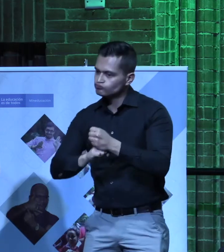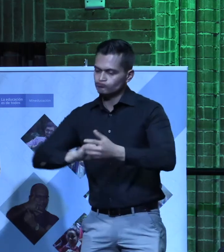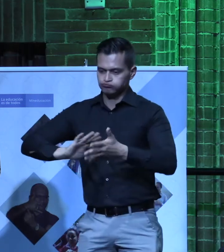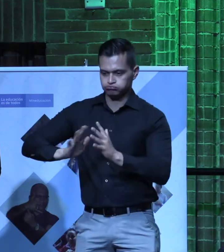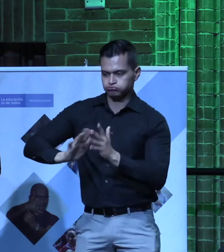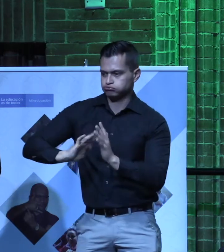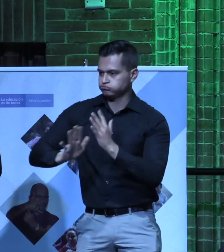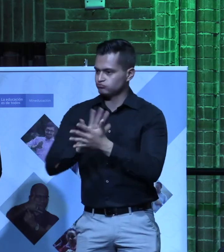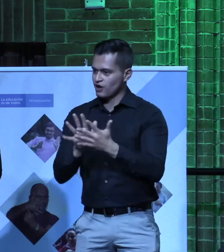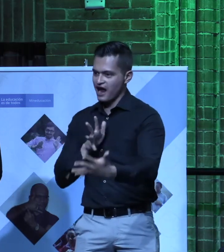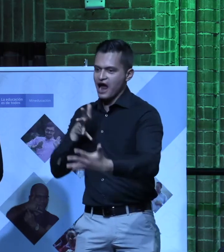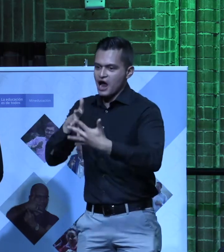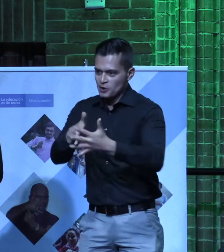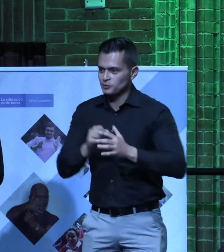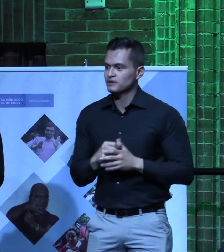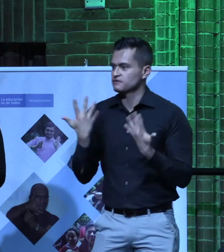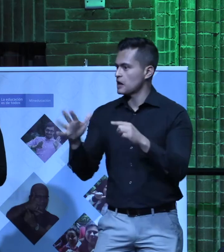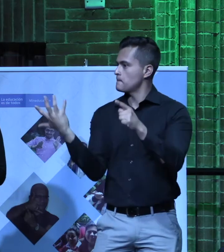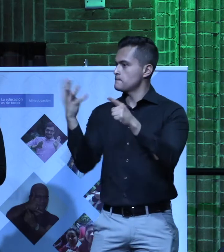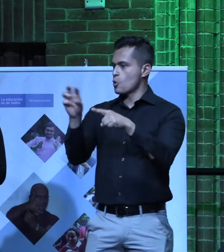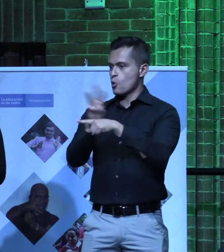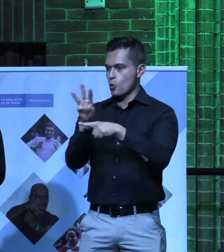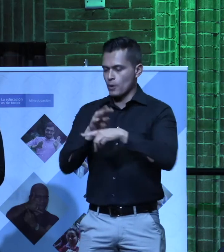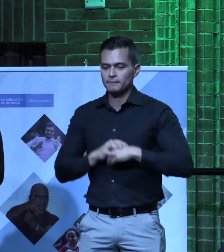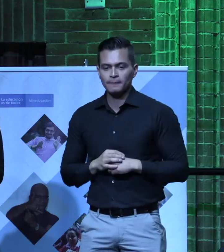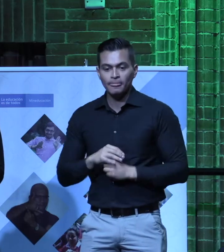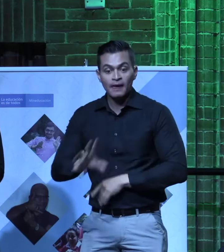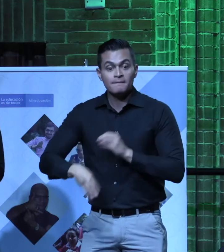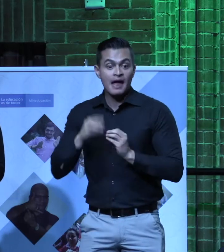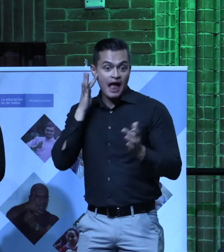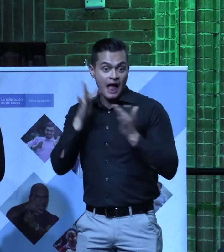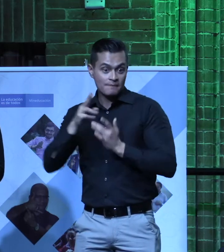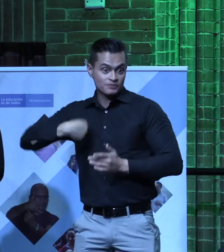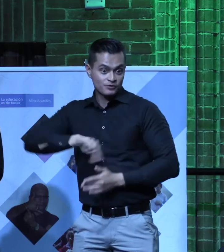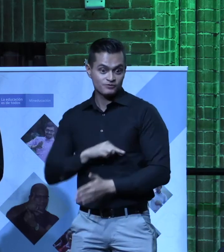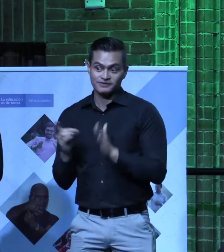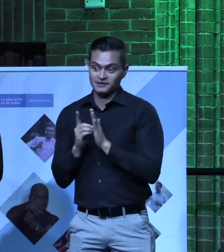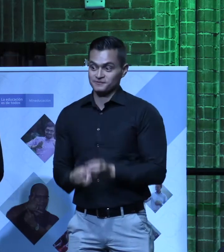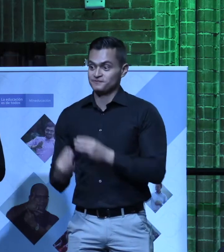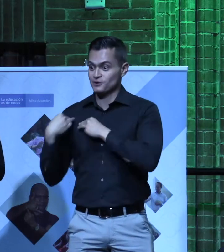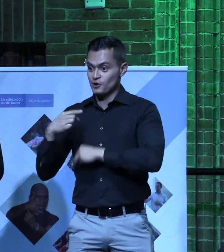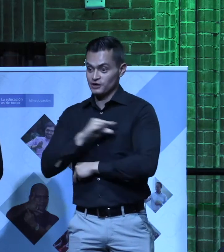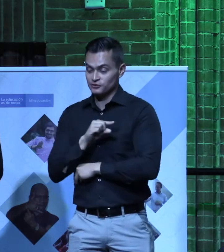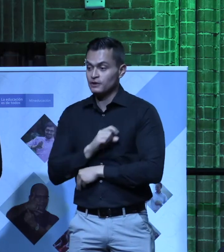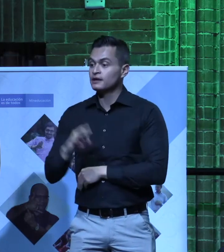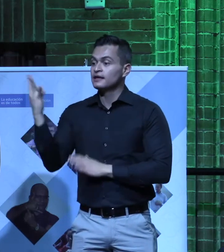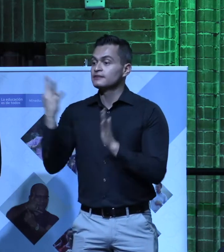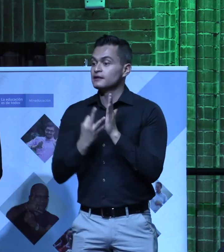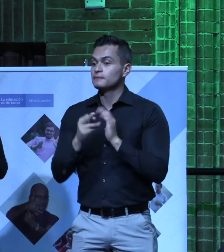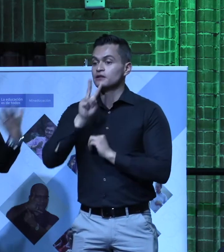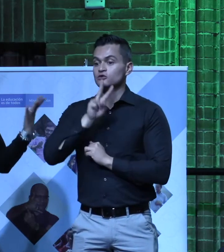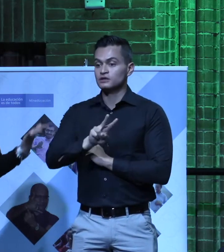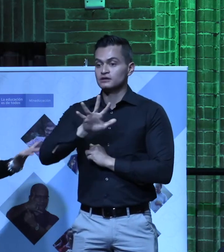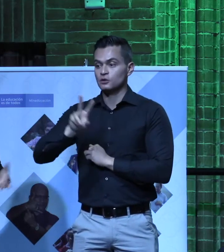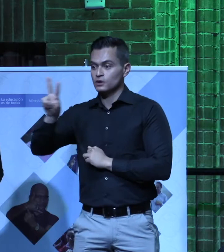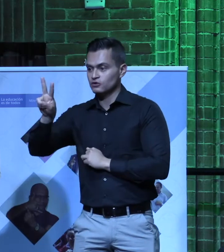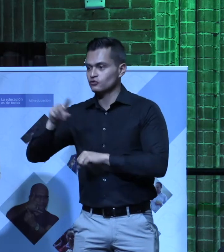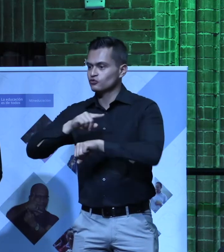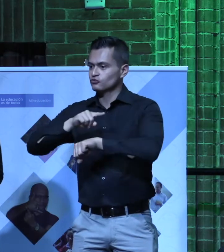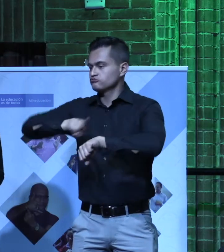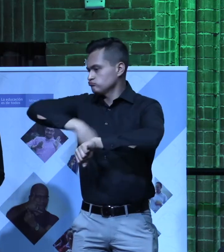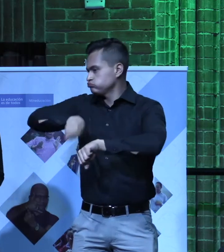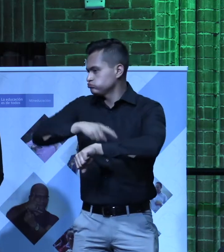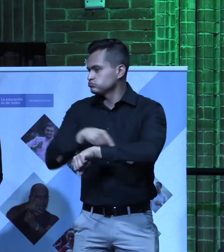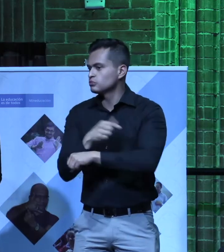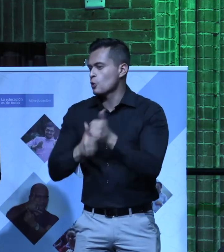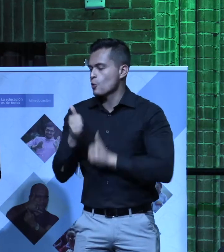Y finalmente, atendiendo uno de nuestros objetivos misionales en nuestro decreto de funciones, brindamos 3.252 horas de closed caption con nuestro